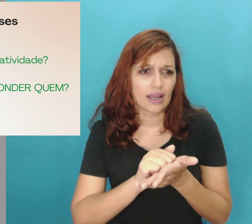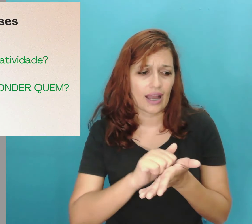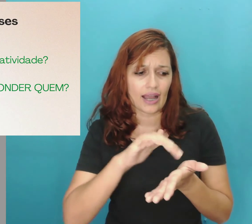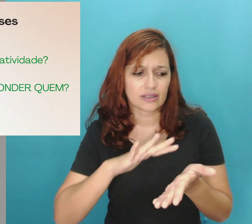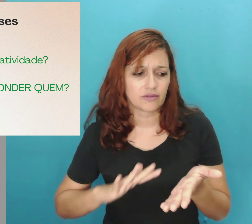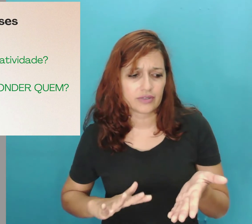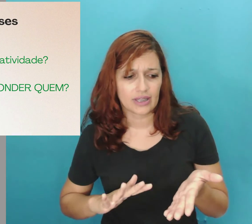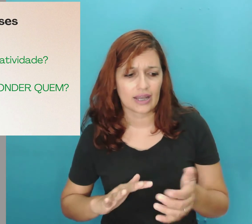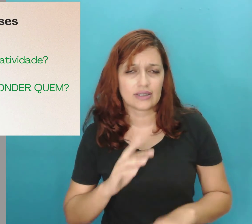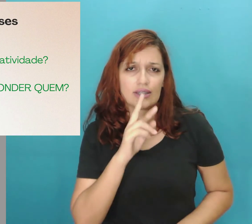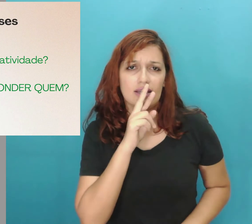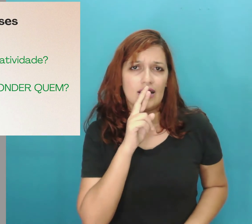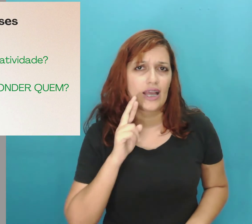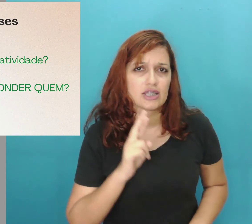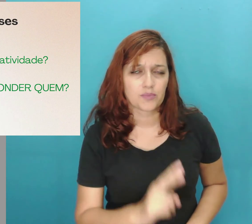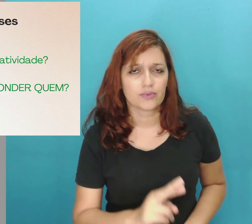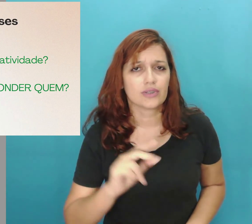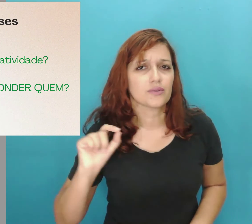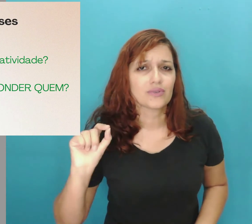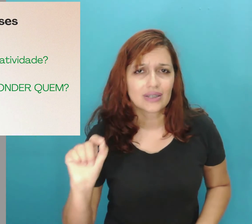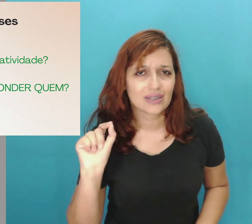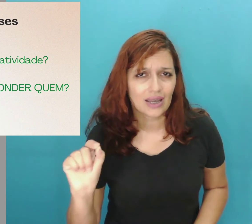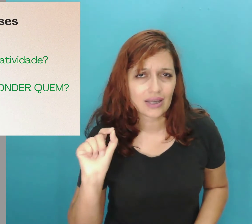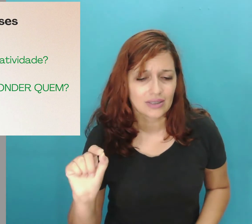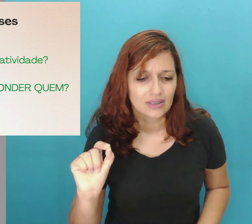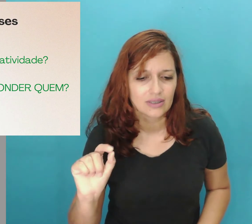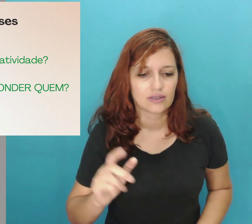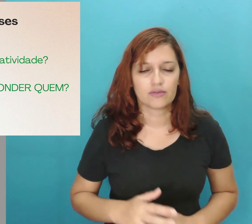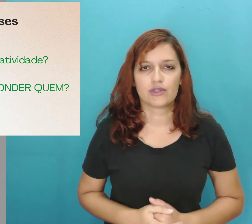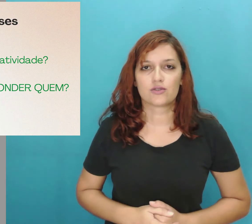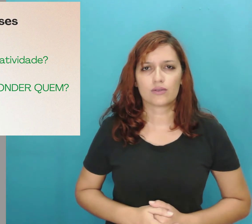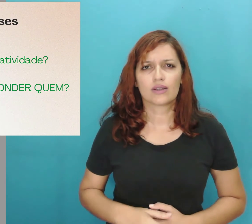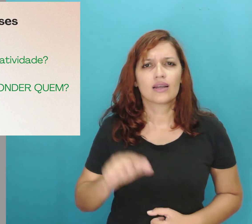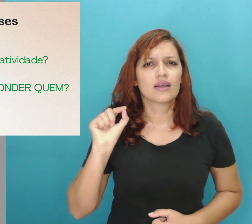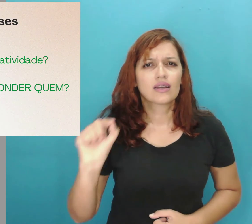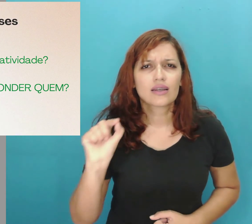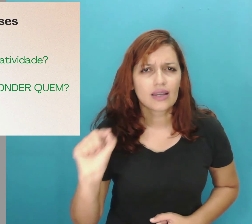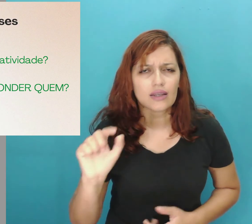a atividade respondeu. Quem? Veja. Quem?